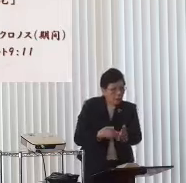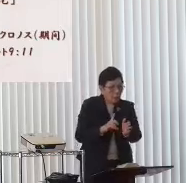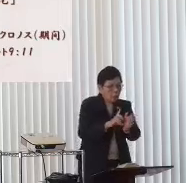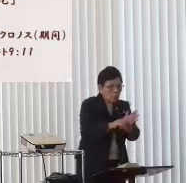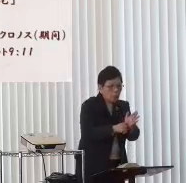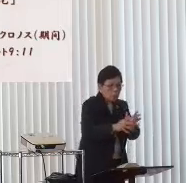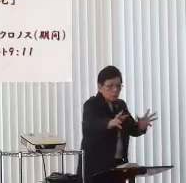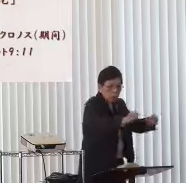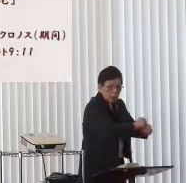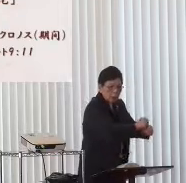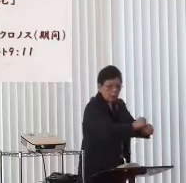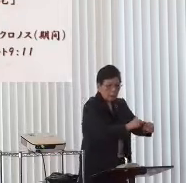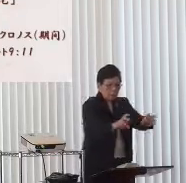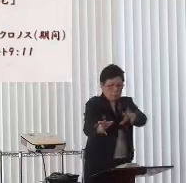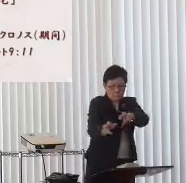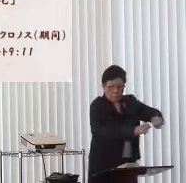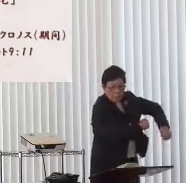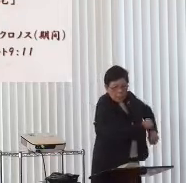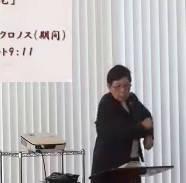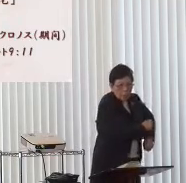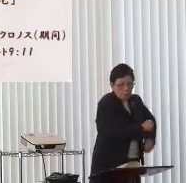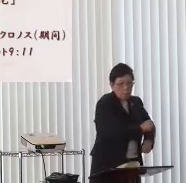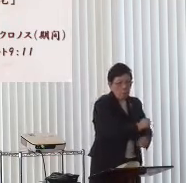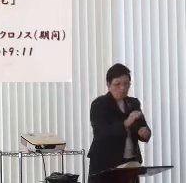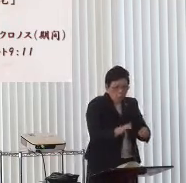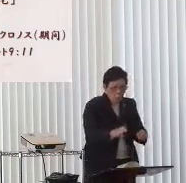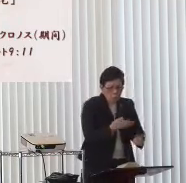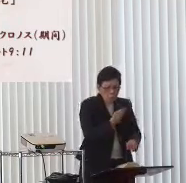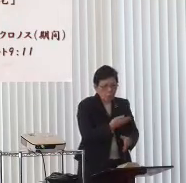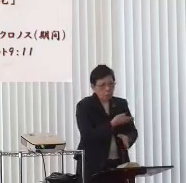まっている、時が、